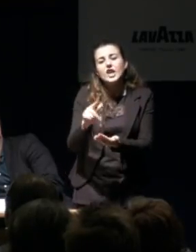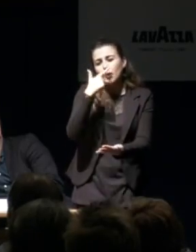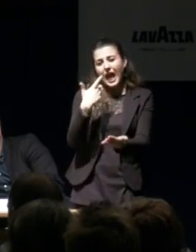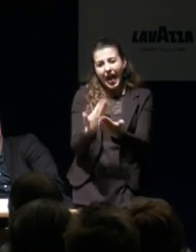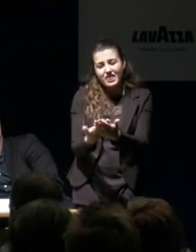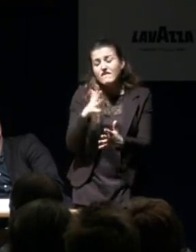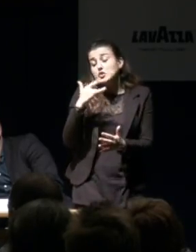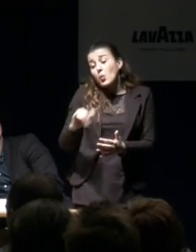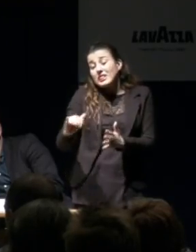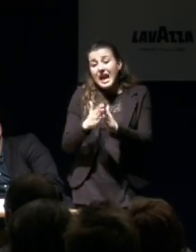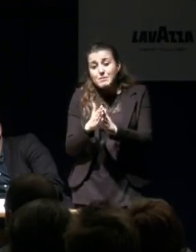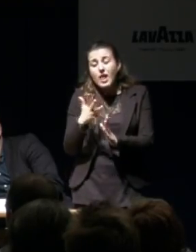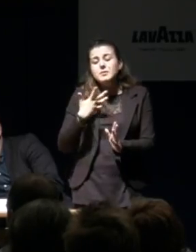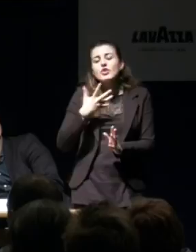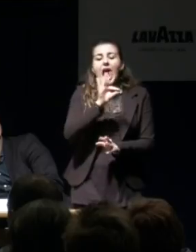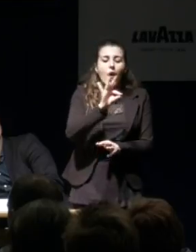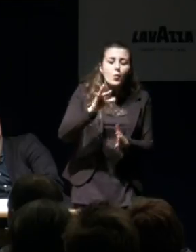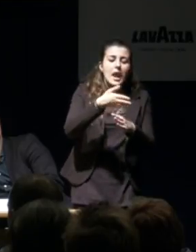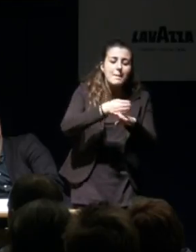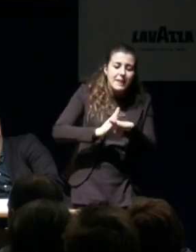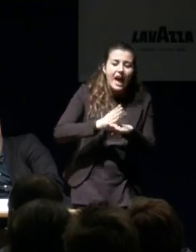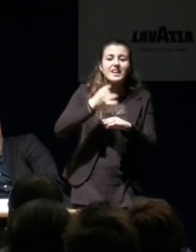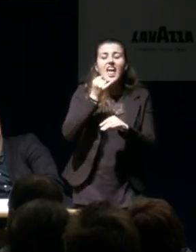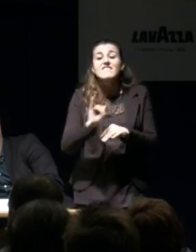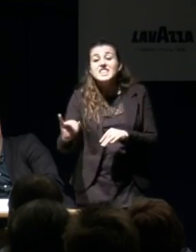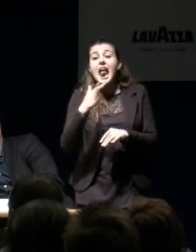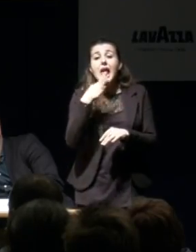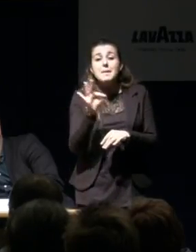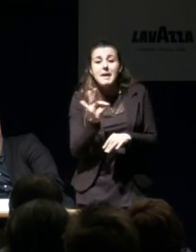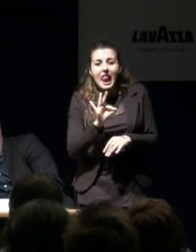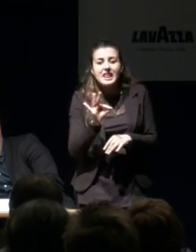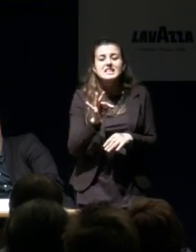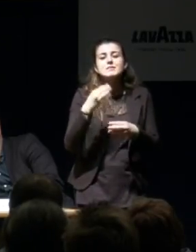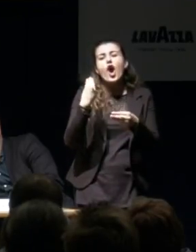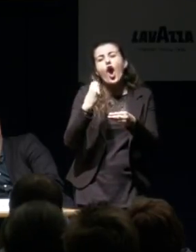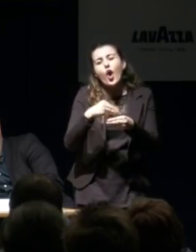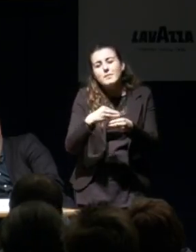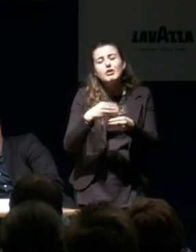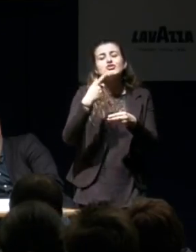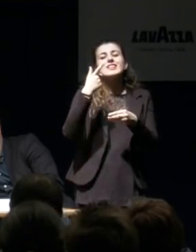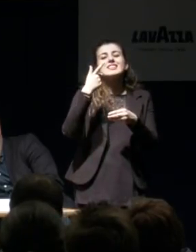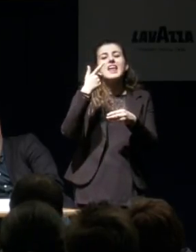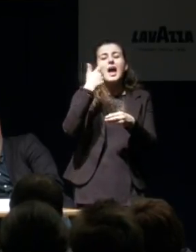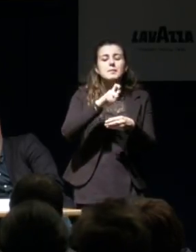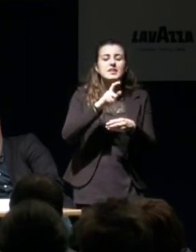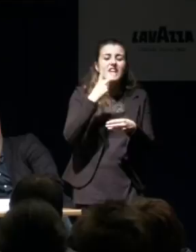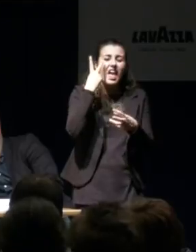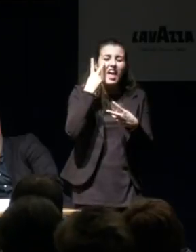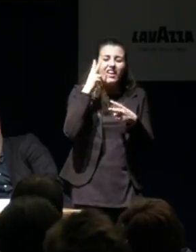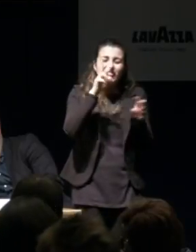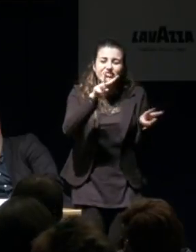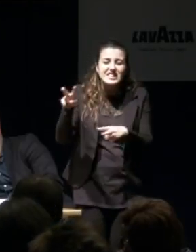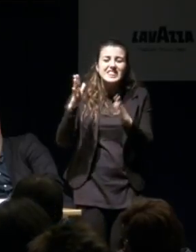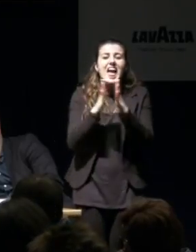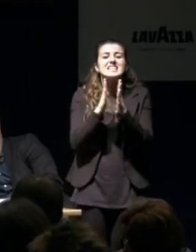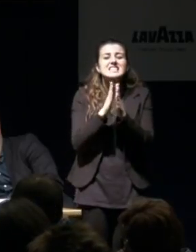alcune partite dei vari libri per esempio quel finale bellissimo che manco nicita sempre sulla visita alla chiesa